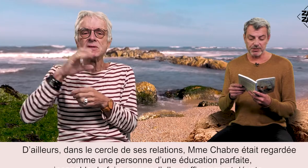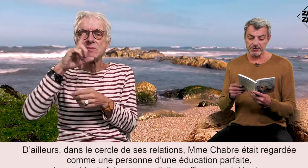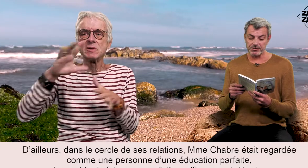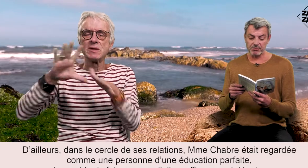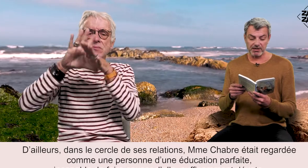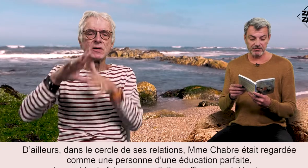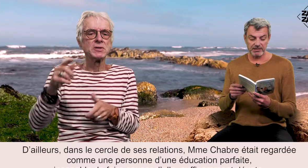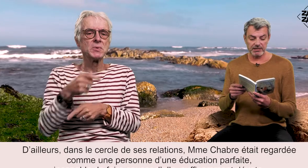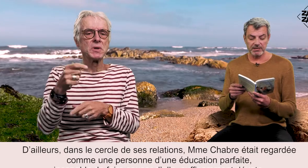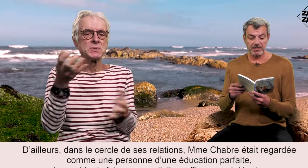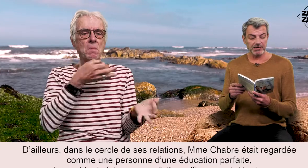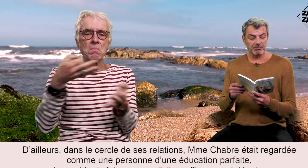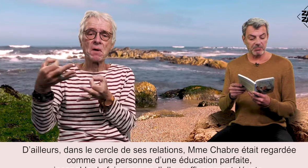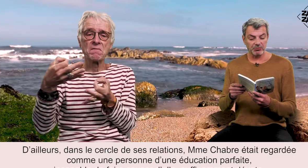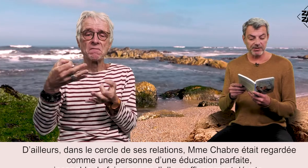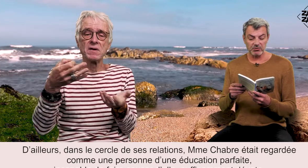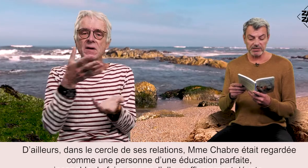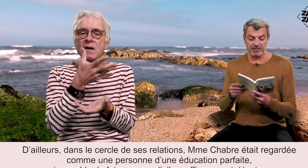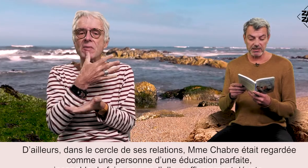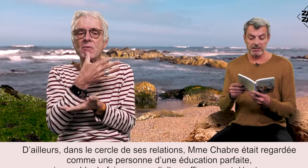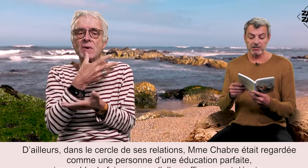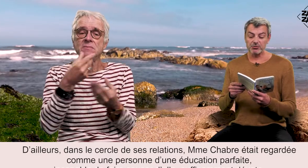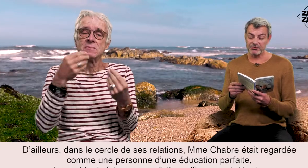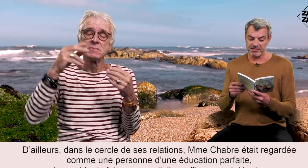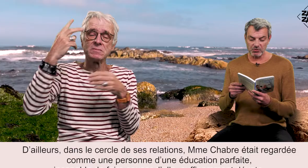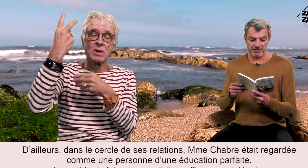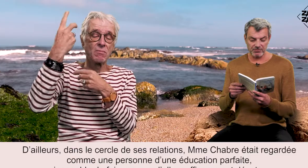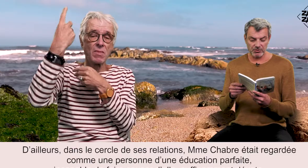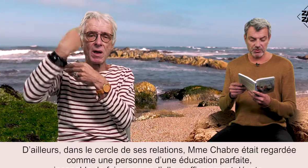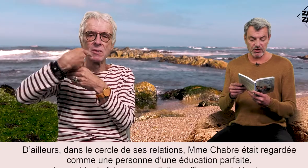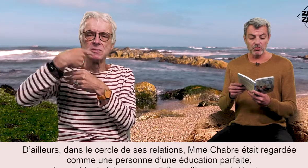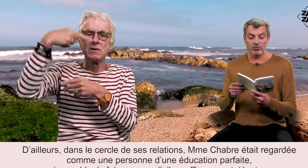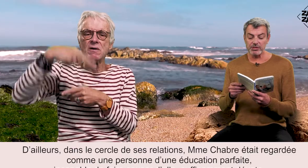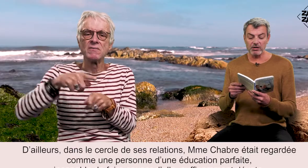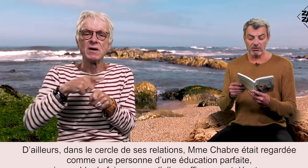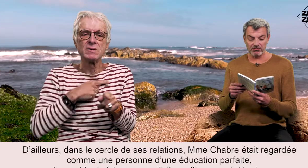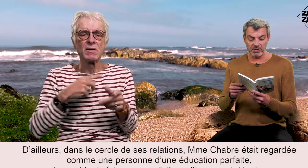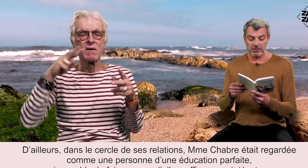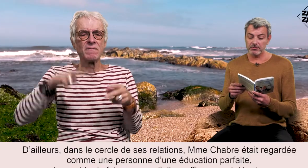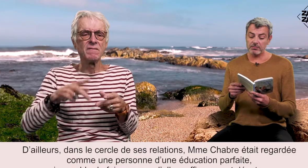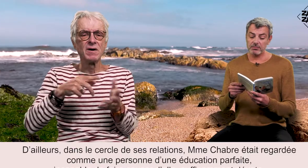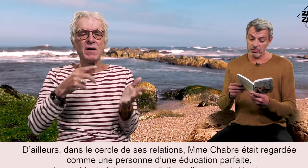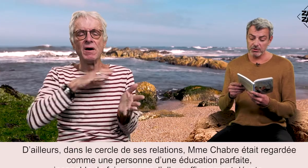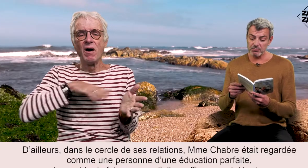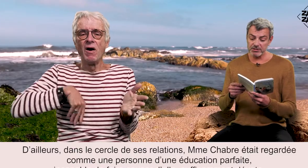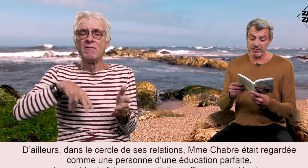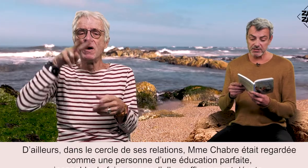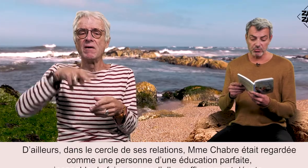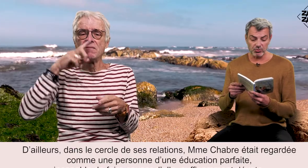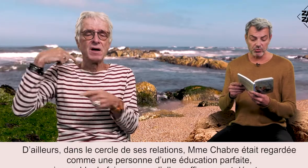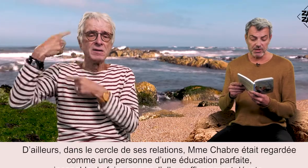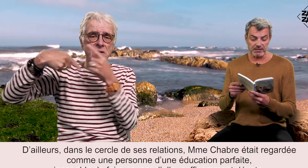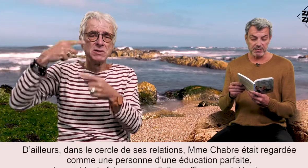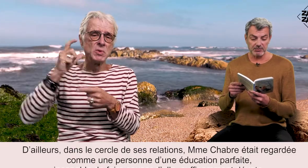une personne d'une éducation parfaite, incapable de faire causer d'elle suffisamment dévote, nourrie enfin, dans les bonnes